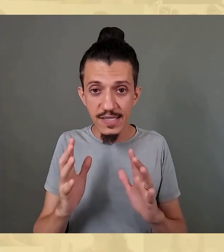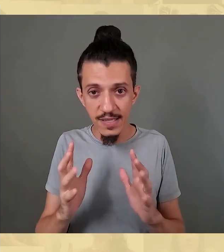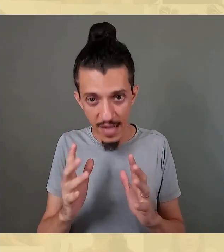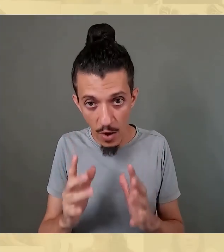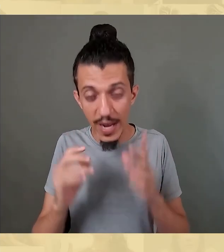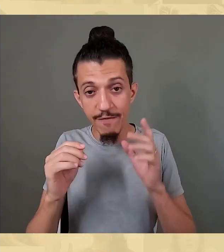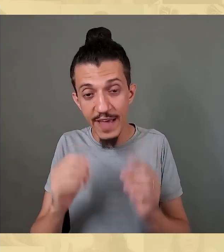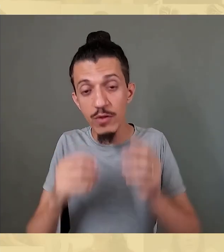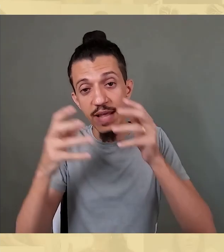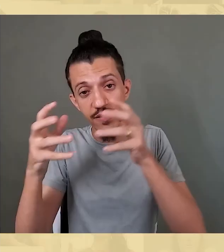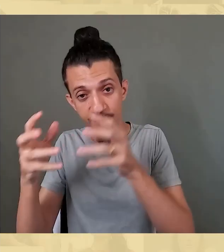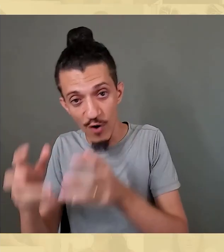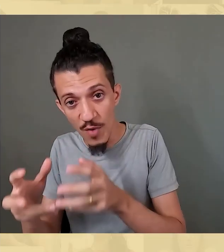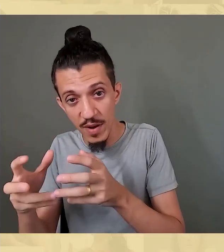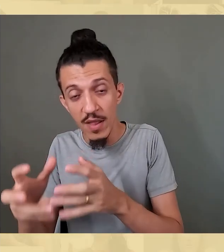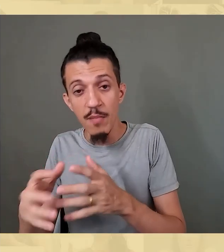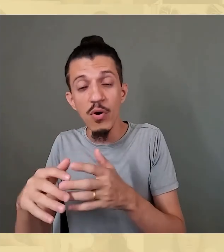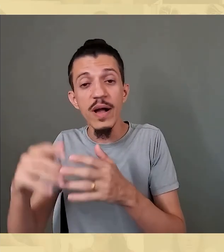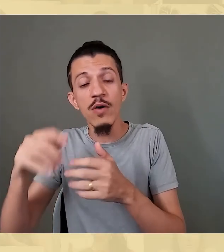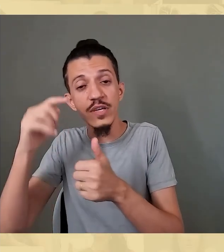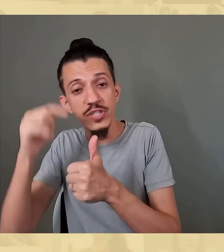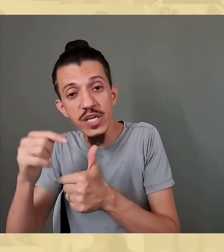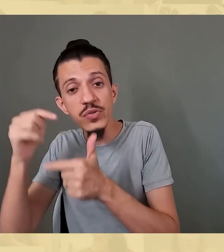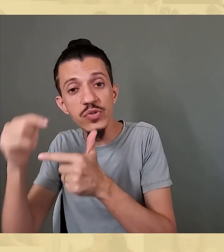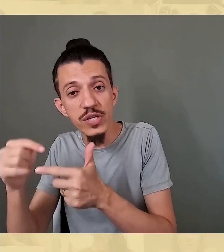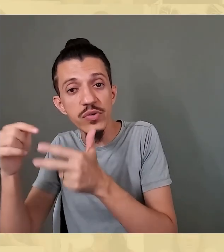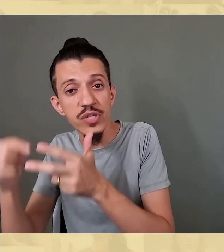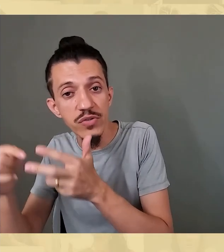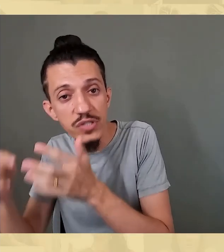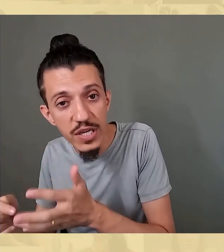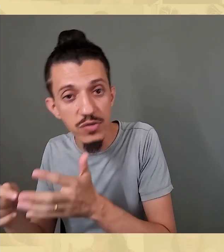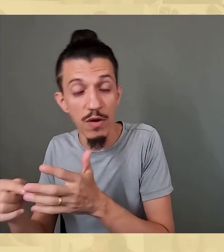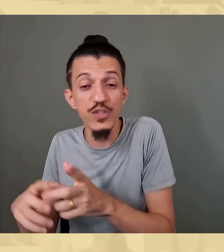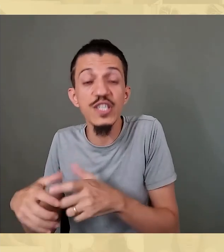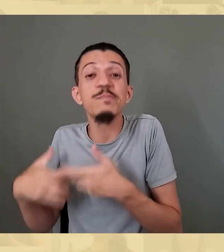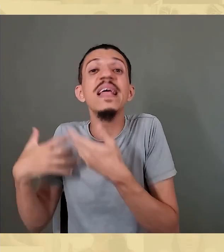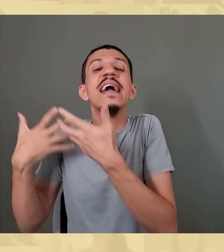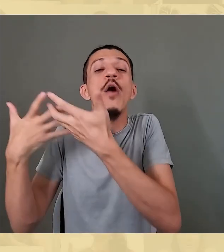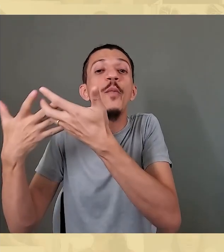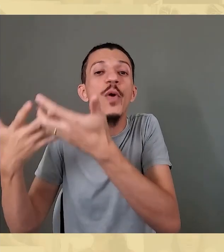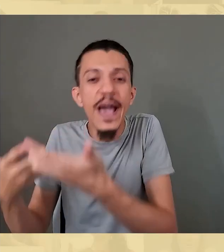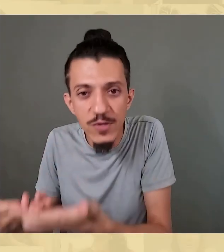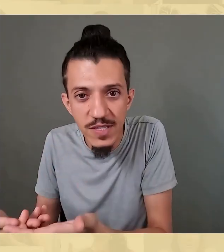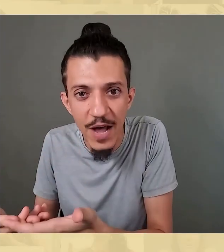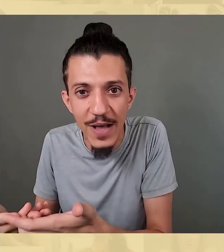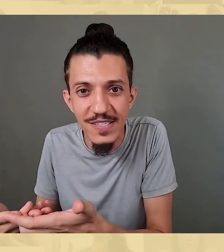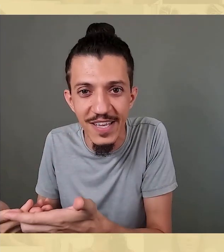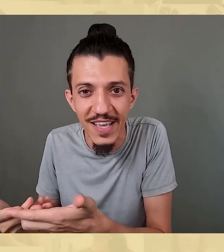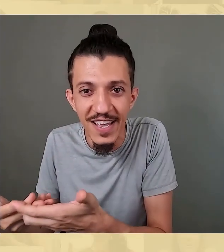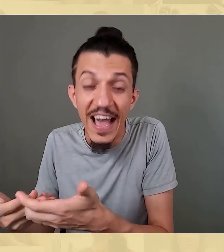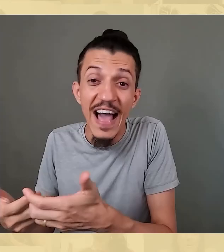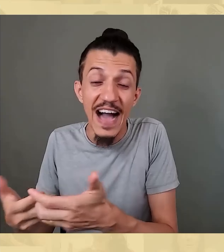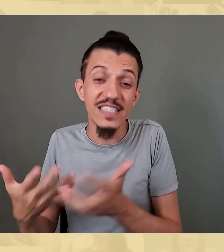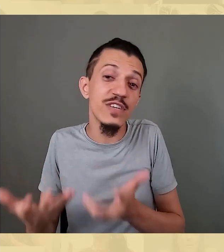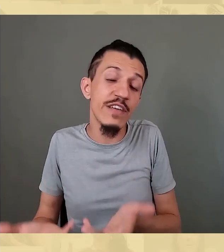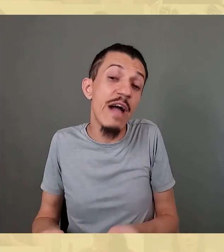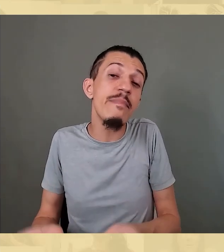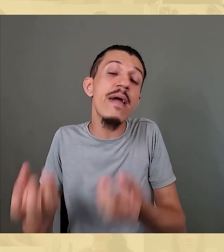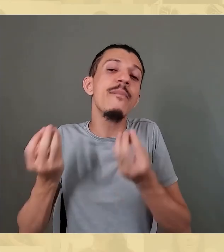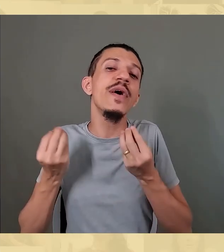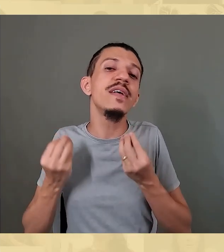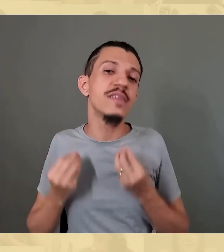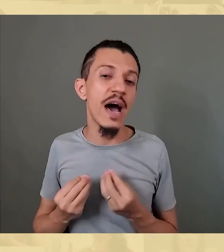esse sinal ele é feito dessa forma por causa disso, disso, disso, disso. Eu vou te explicar o porquê que o sinal é assim. Assim você